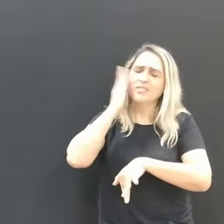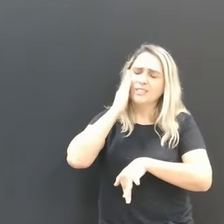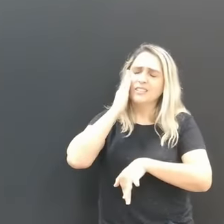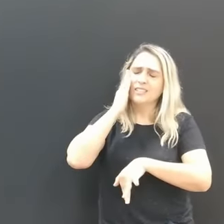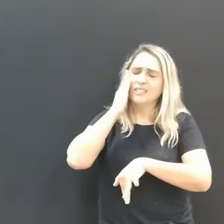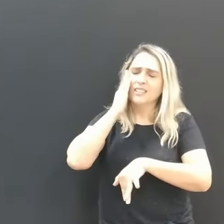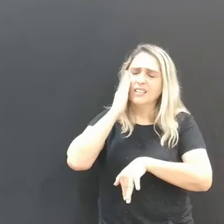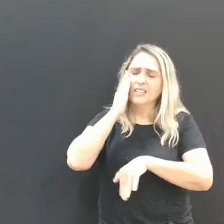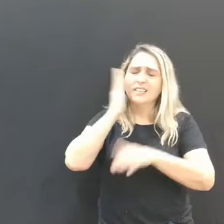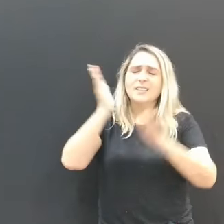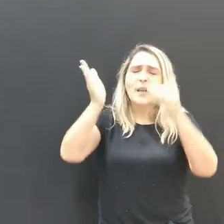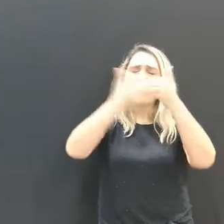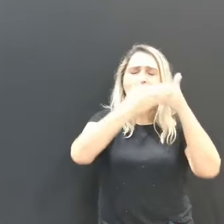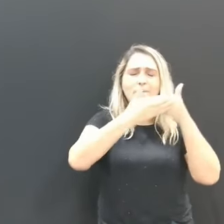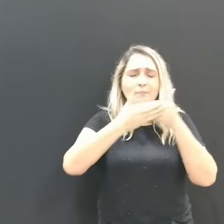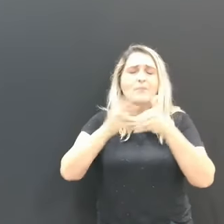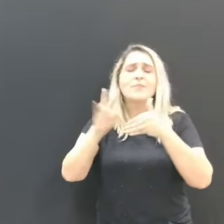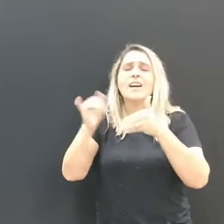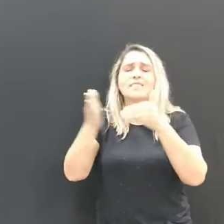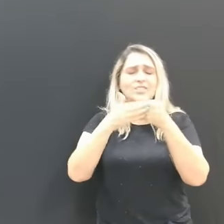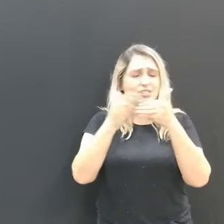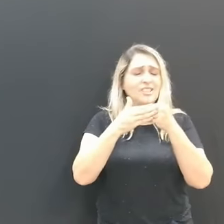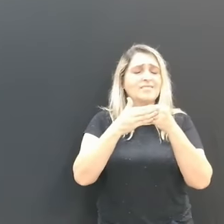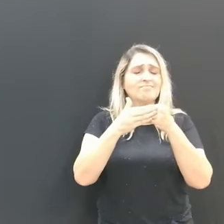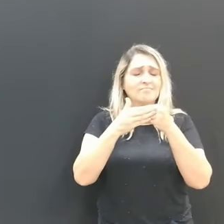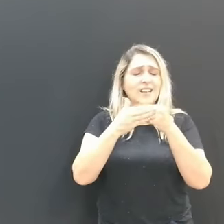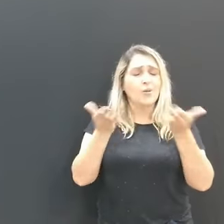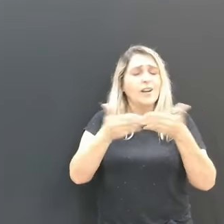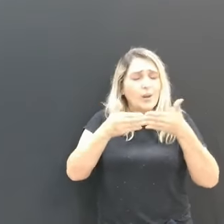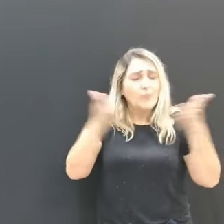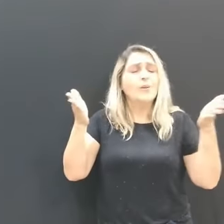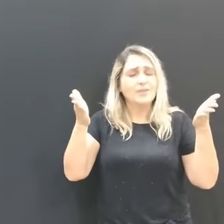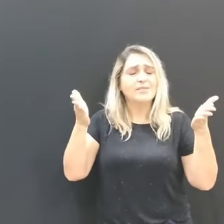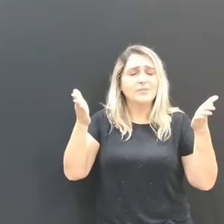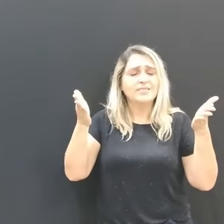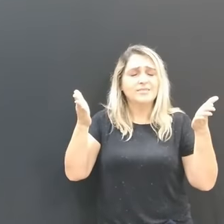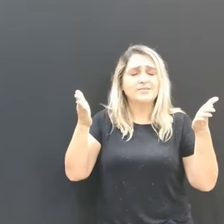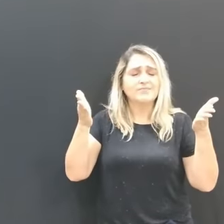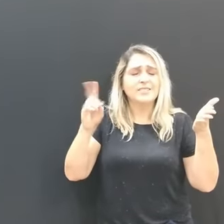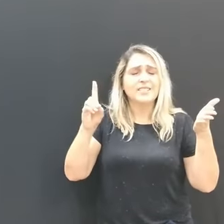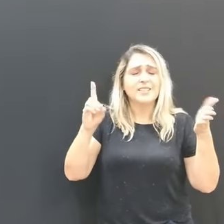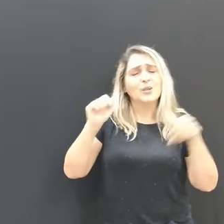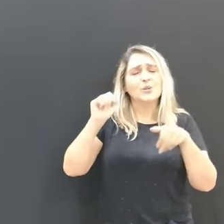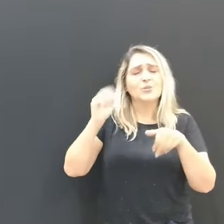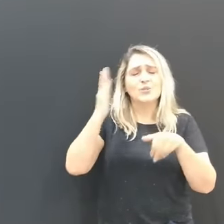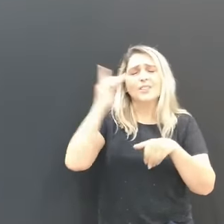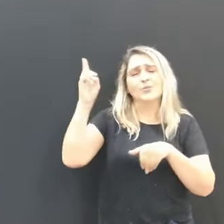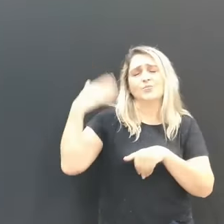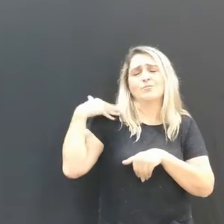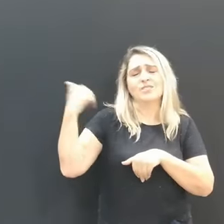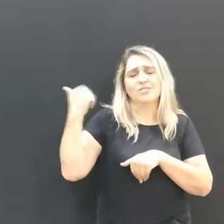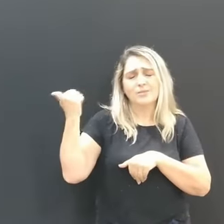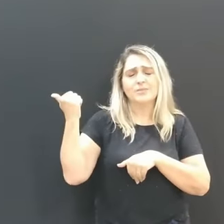tudo tão difícil, mas eu sei que em Ti, Senhor, eu encontro a solução, a resposta, Pai. Senhor, sabemos que no